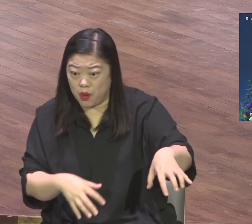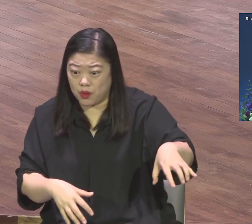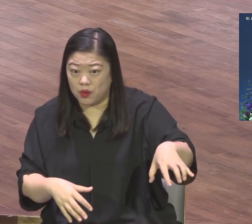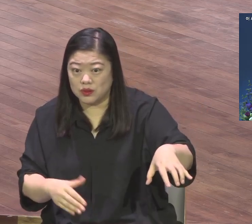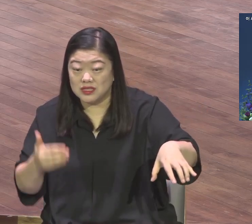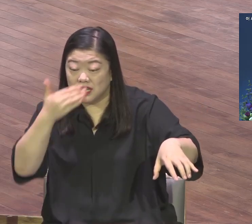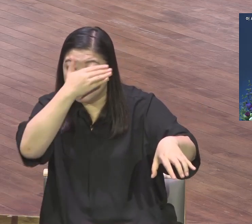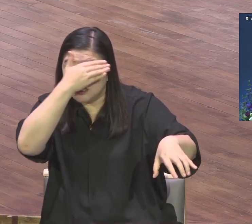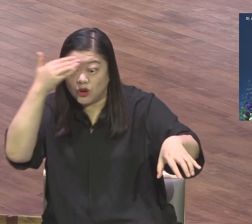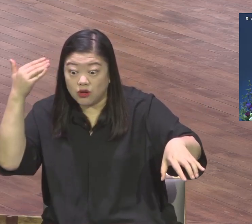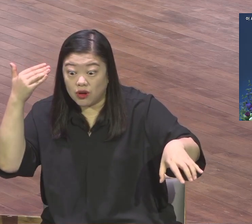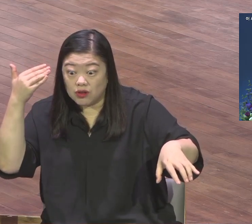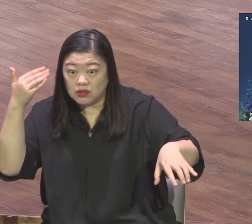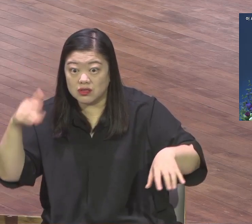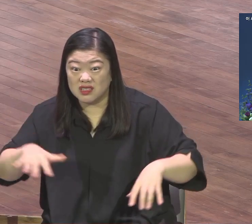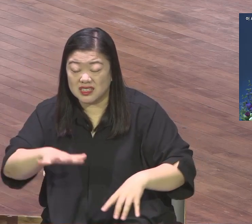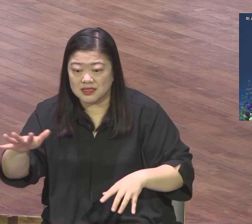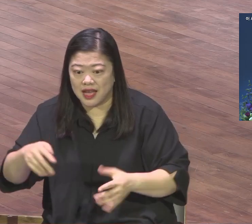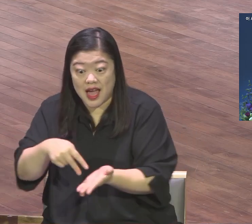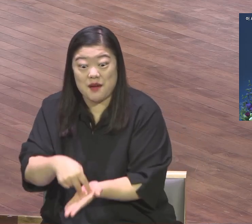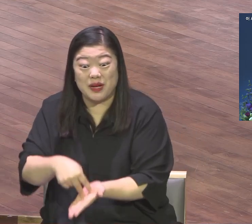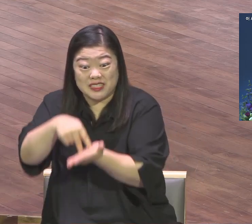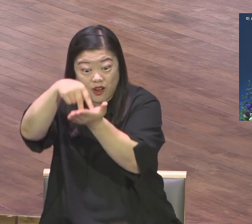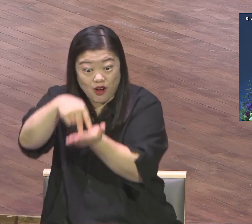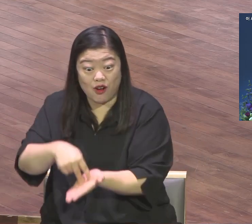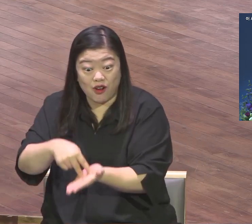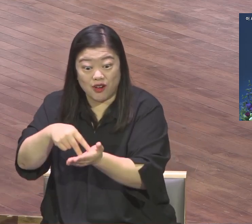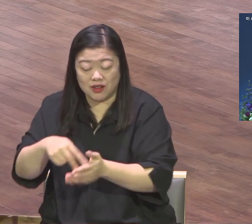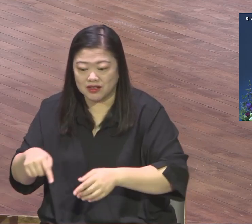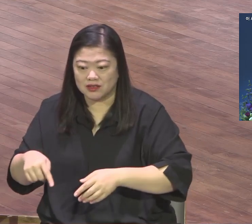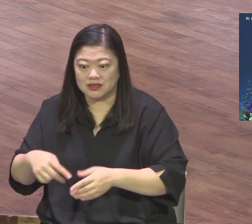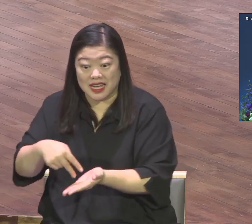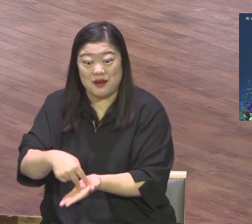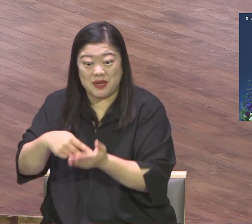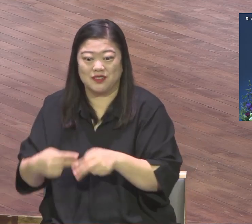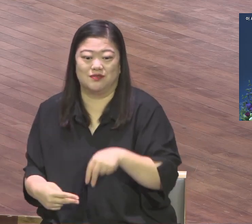막 타는데 낸 인사를 하네요. 우리 청년 아니구나.